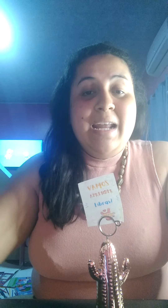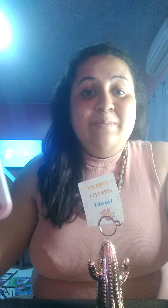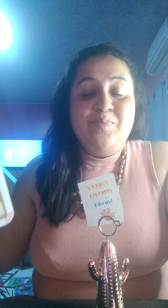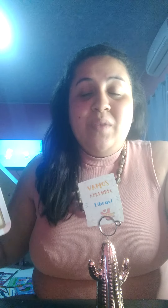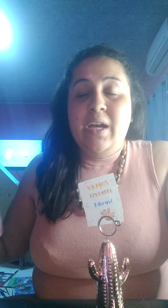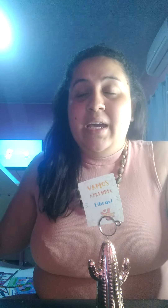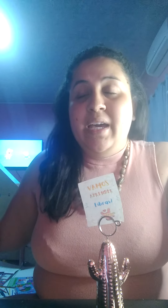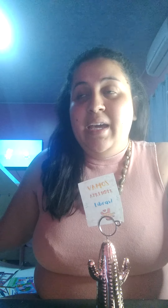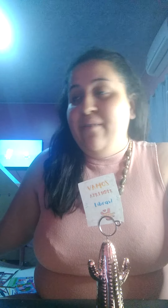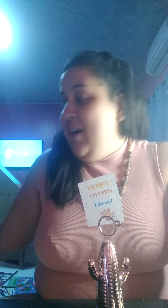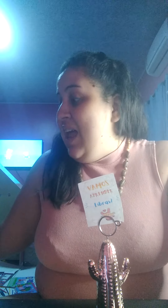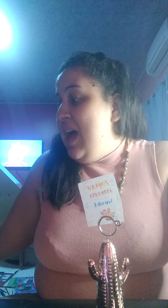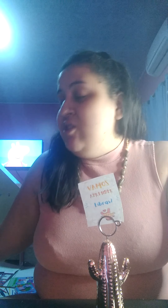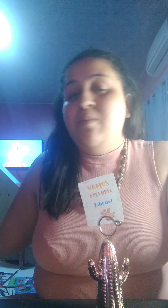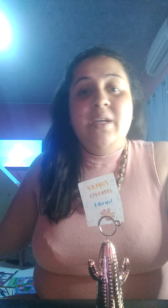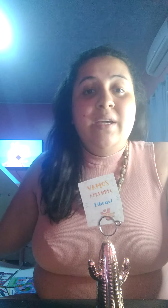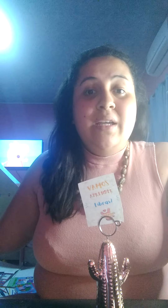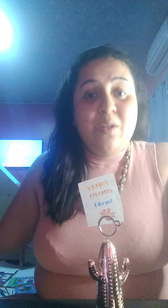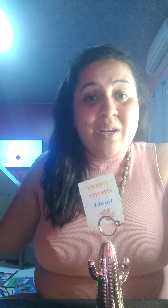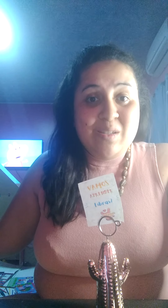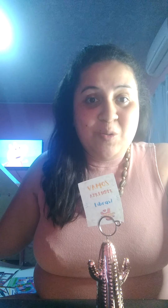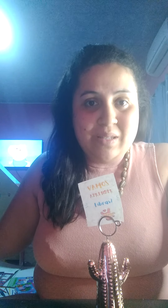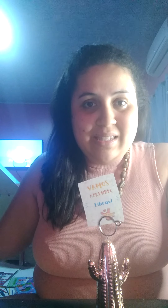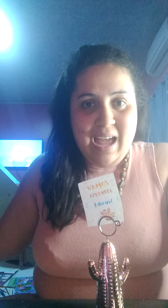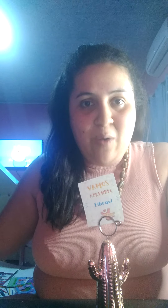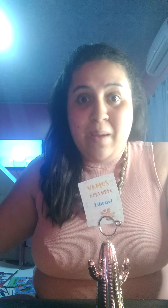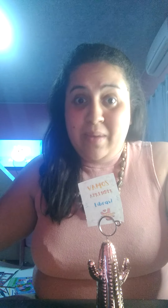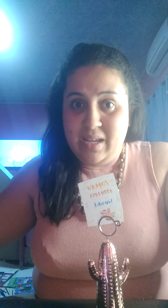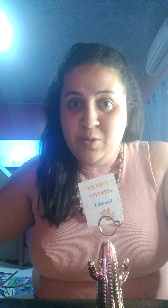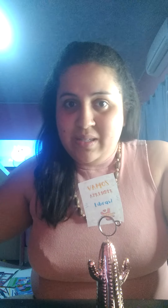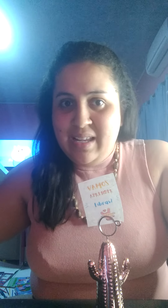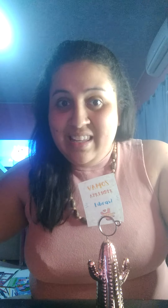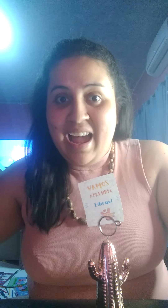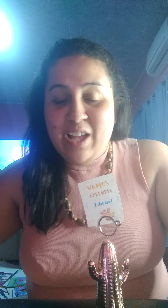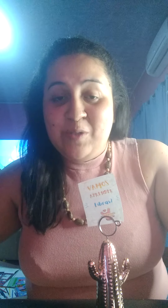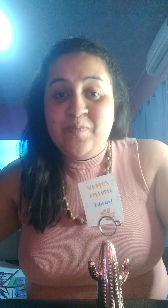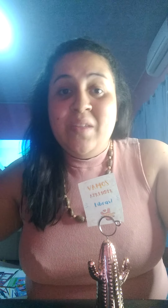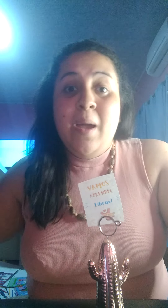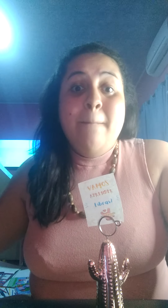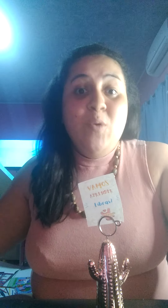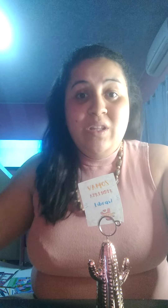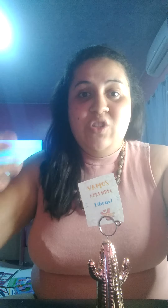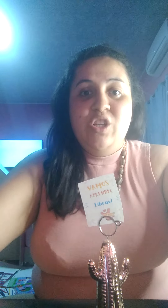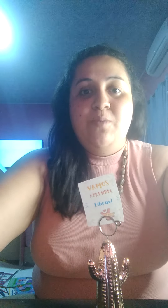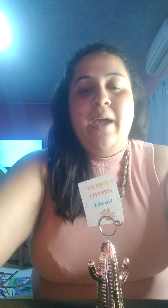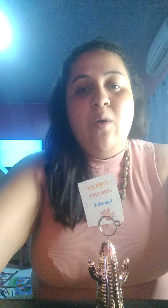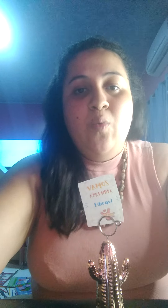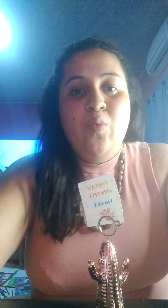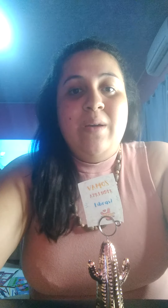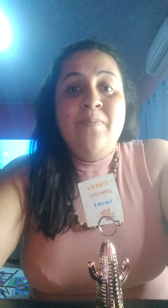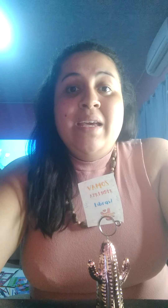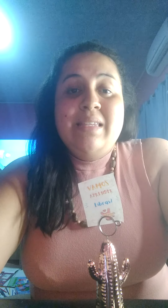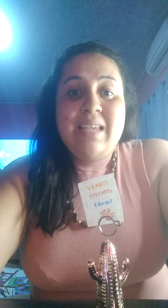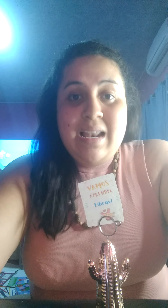para falar sobre educação especial, que é a minha especialidade. Muita gente pergunta se a